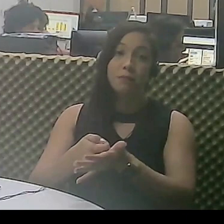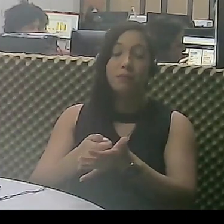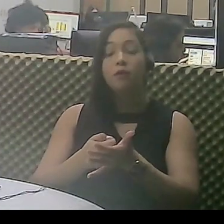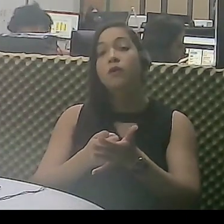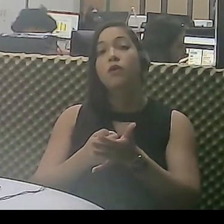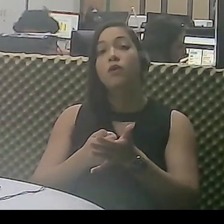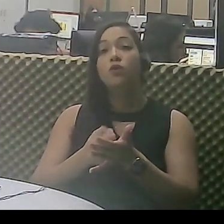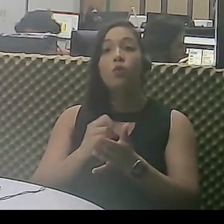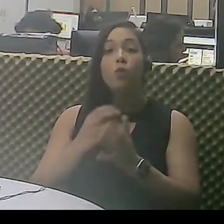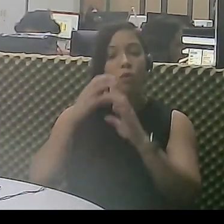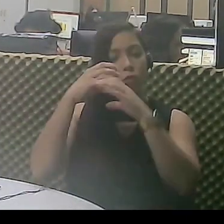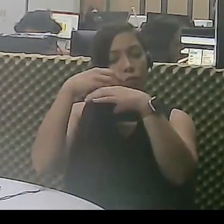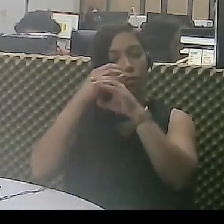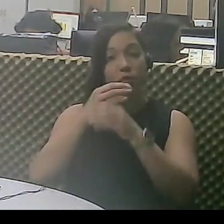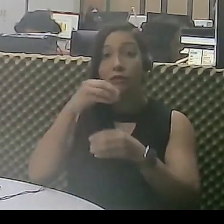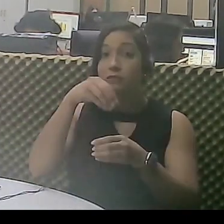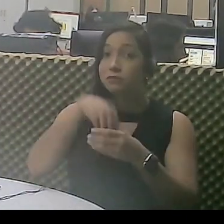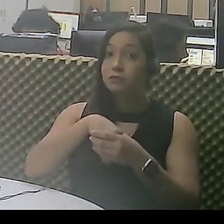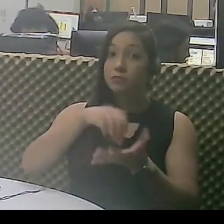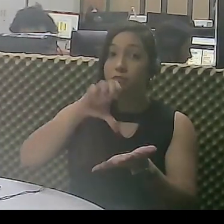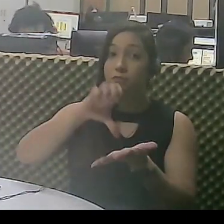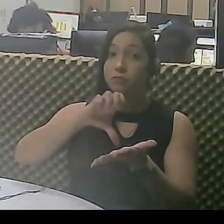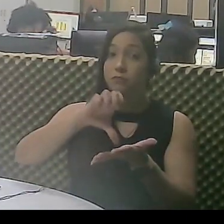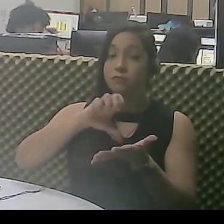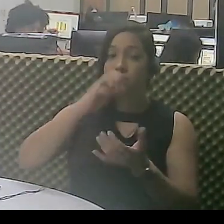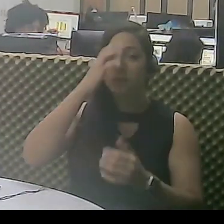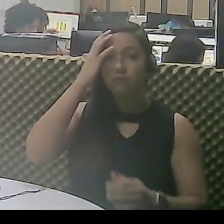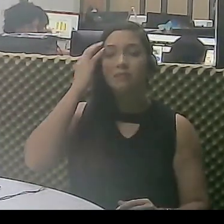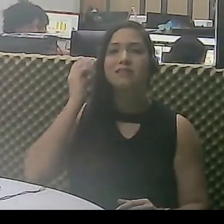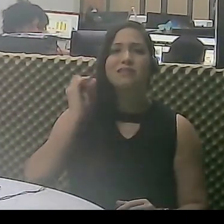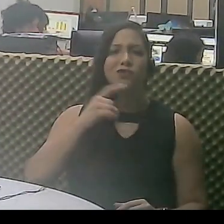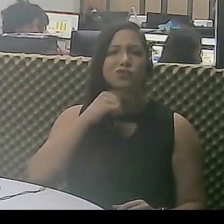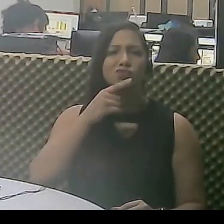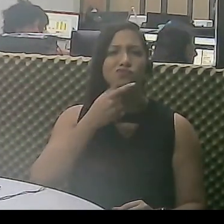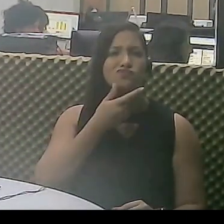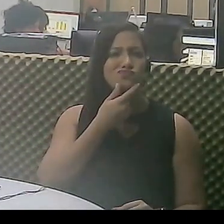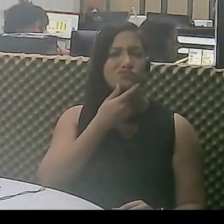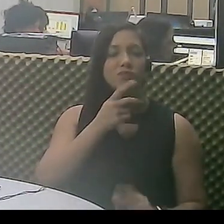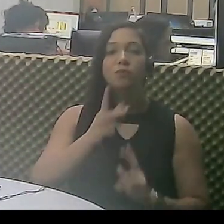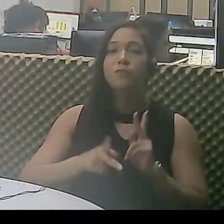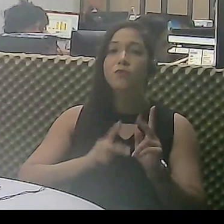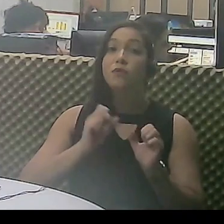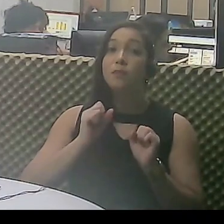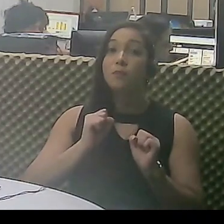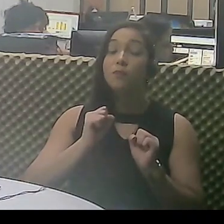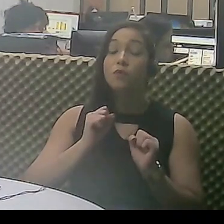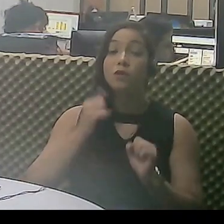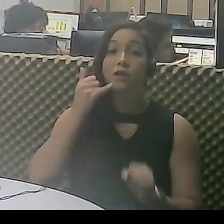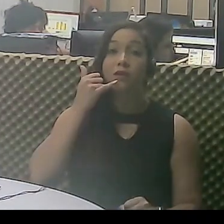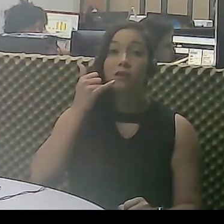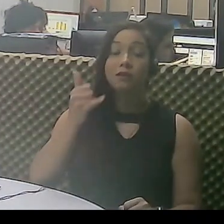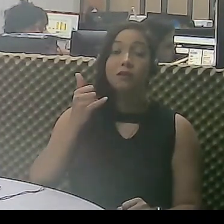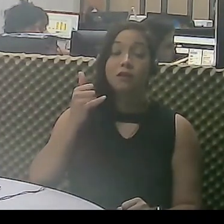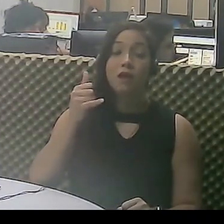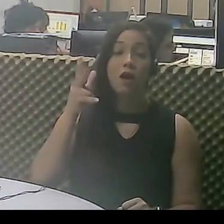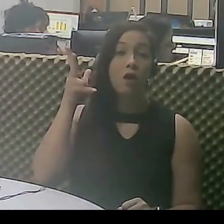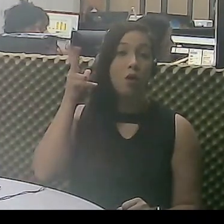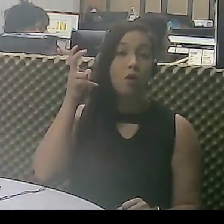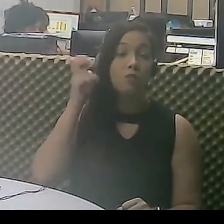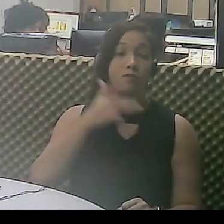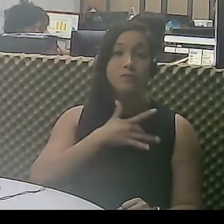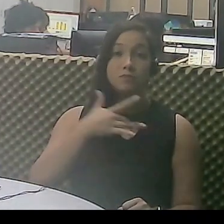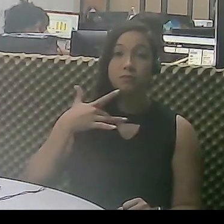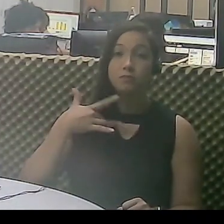consultas ou exames realizados na unidade. Em caso de dúvidas, a população pode entrar em contato com a Ouvidoria da